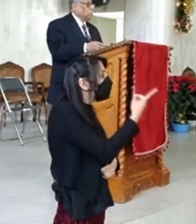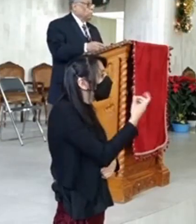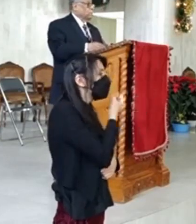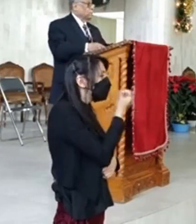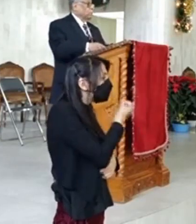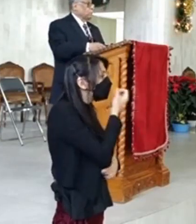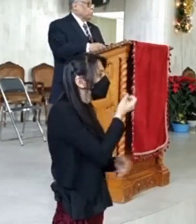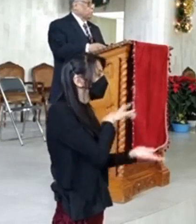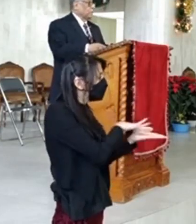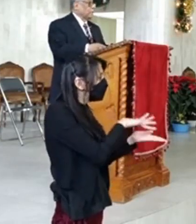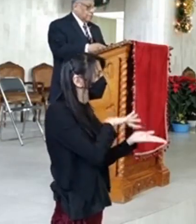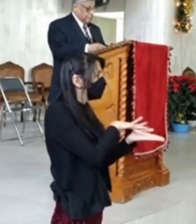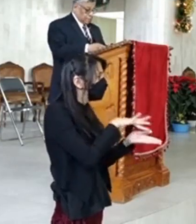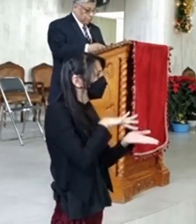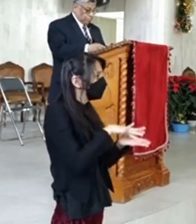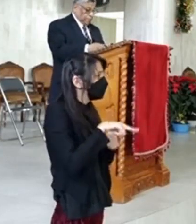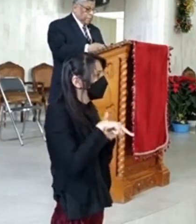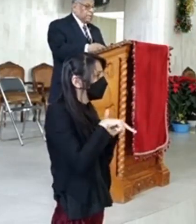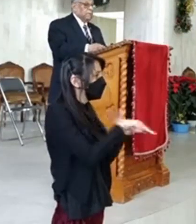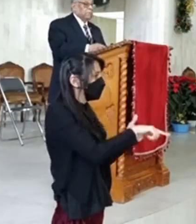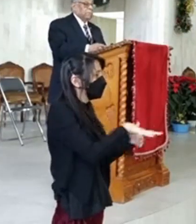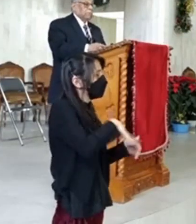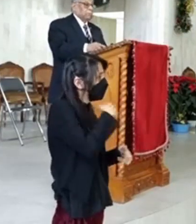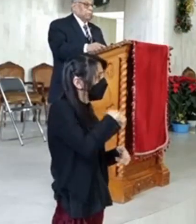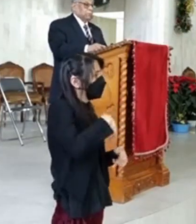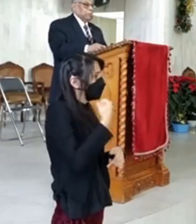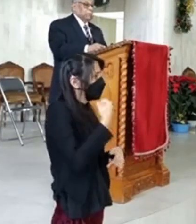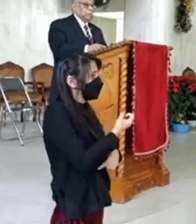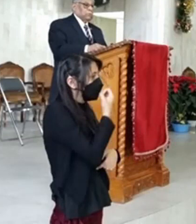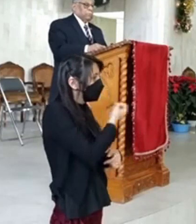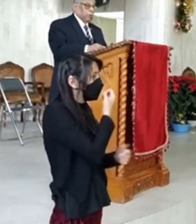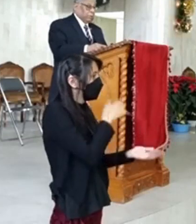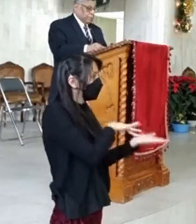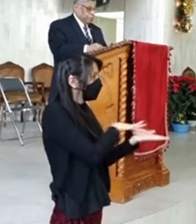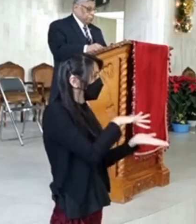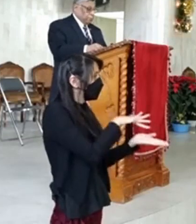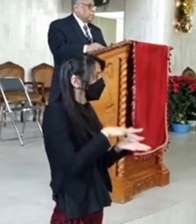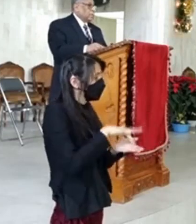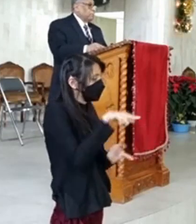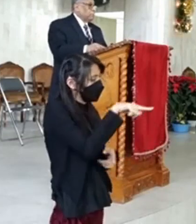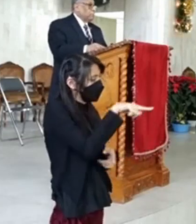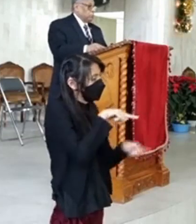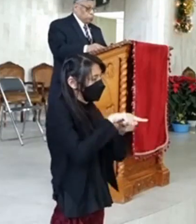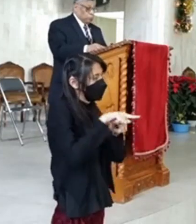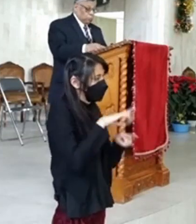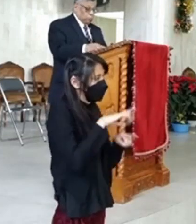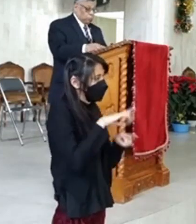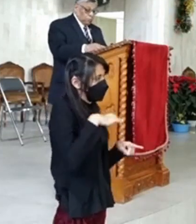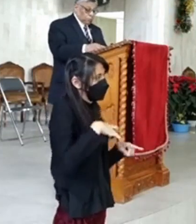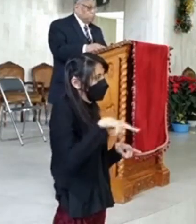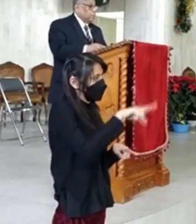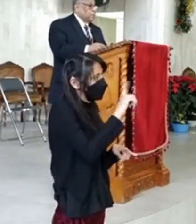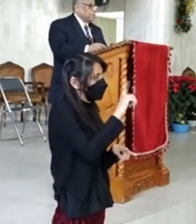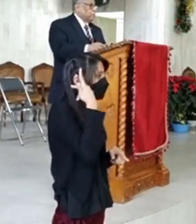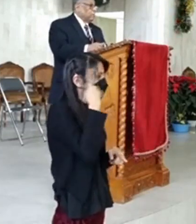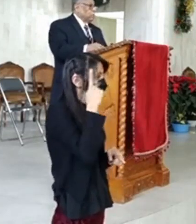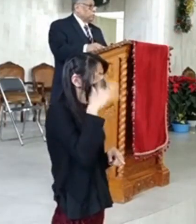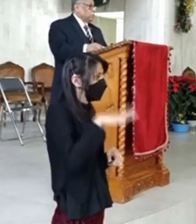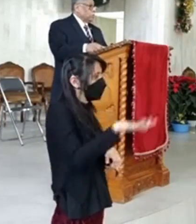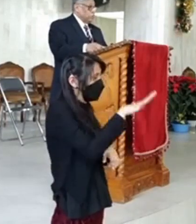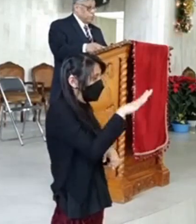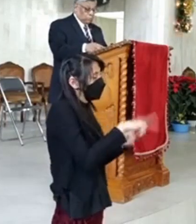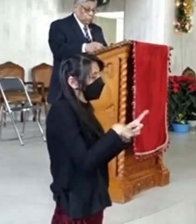fervientes, continuas, constantes, en favor de nuestros hermanos de Puebla, en favor de nuestro hermano Mario,